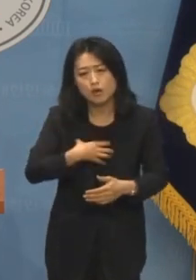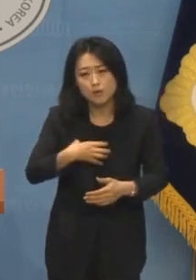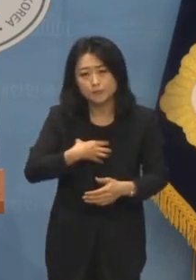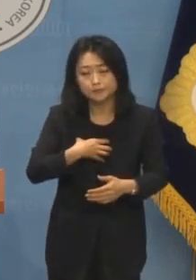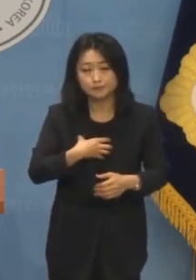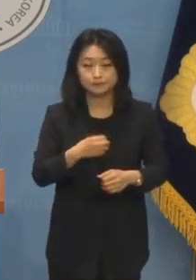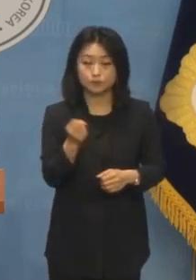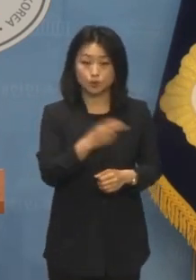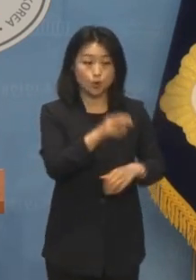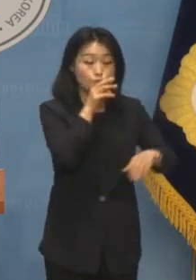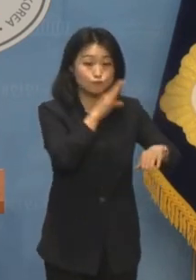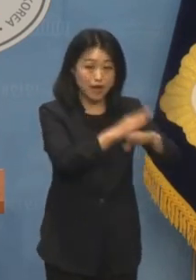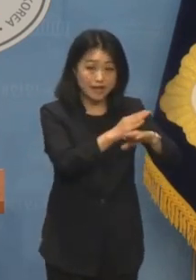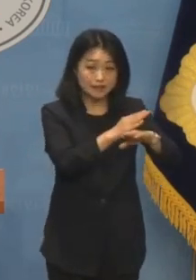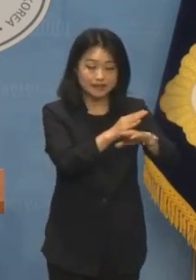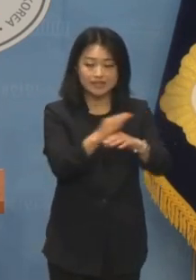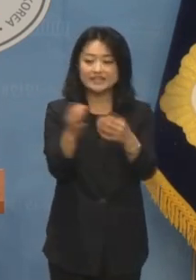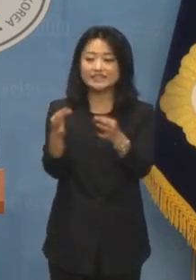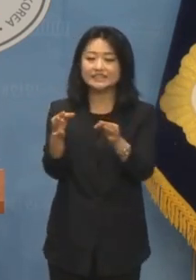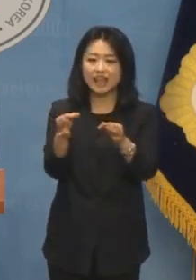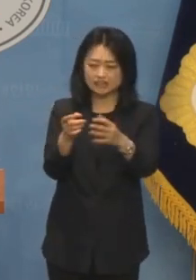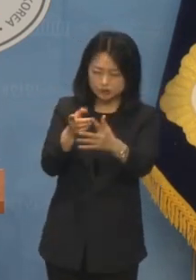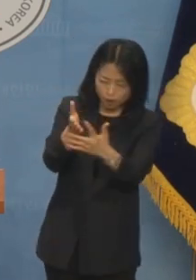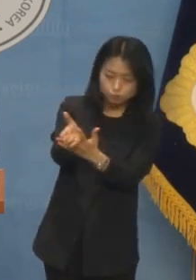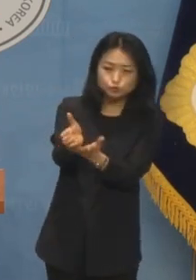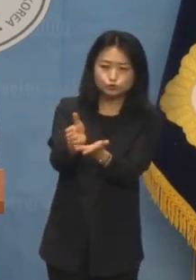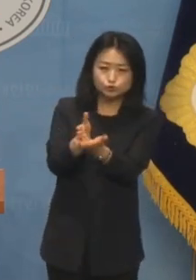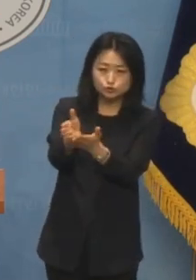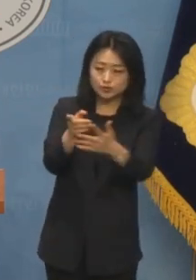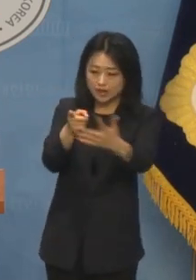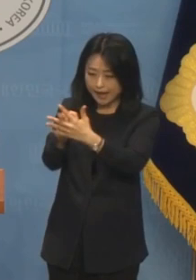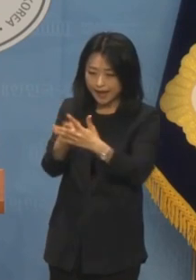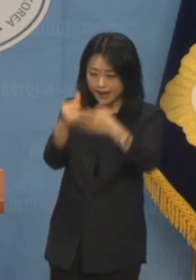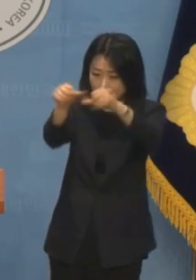중 라자루스는 금융 분야를 집중 공격하는 조직입니다.